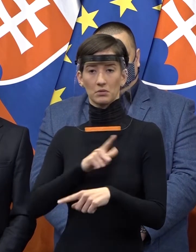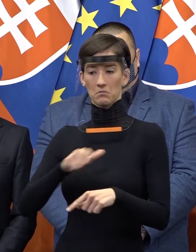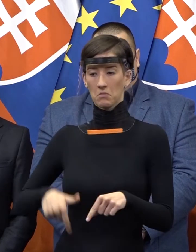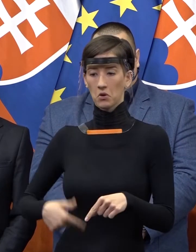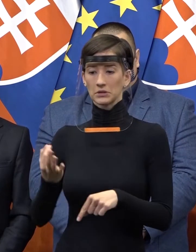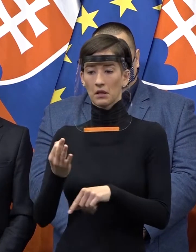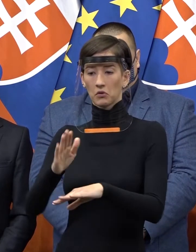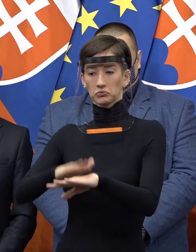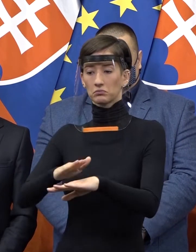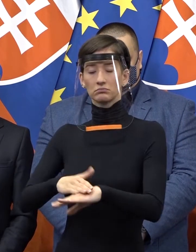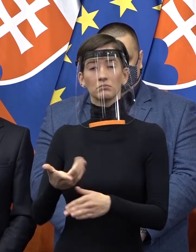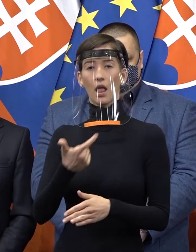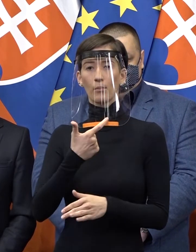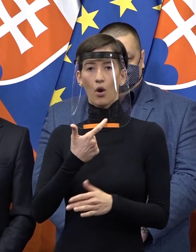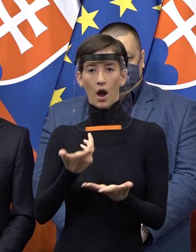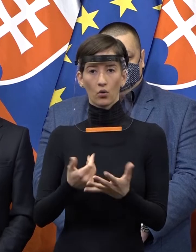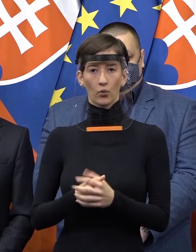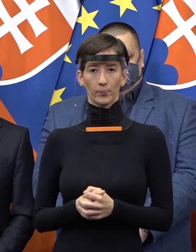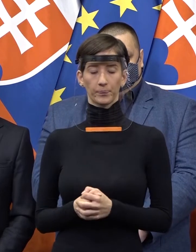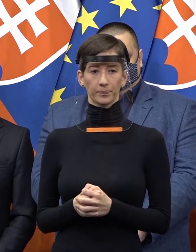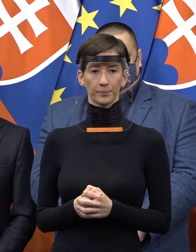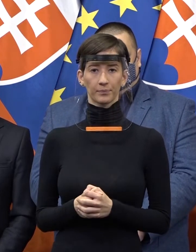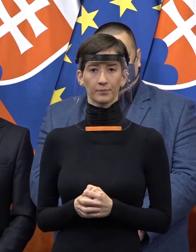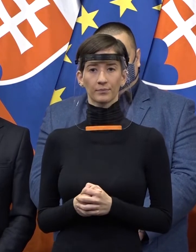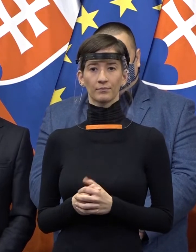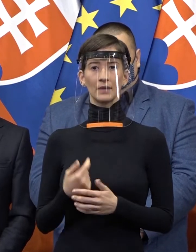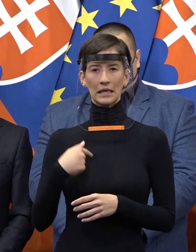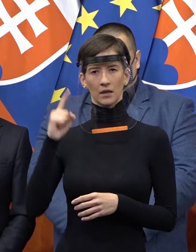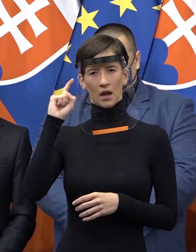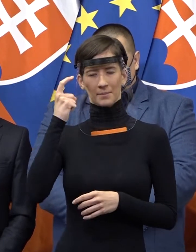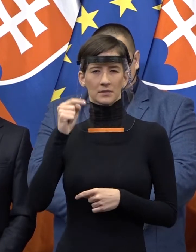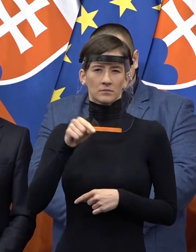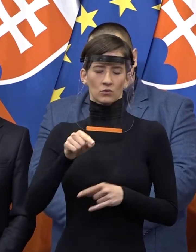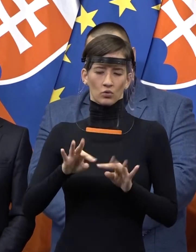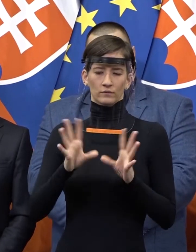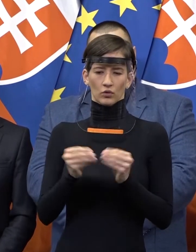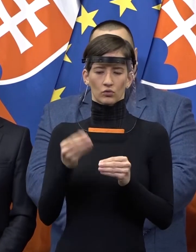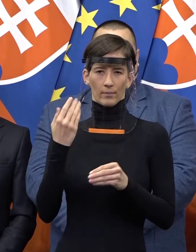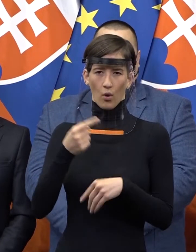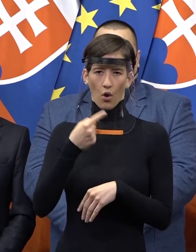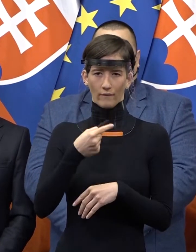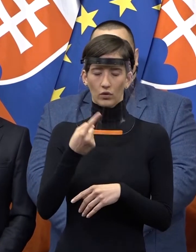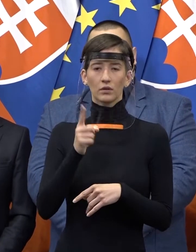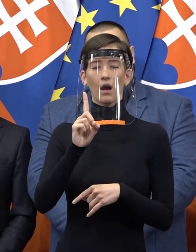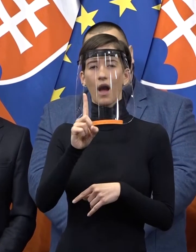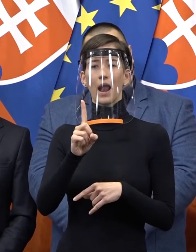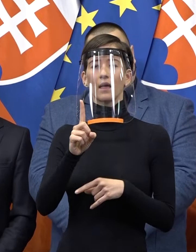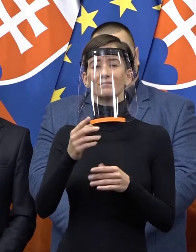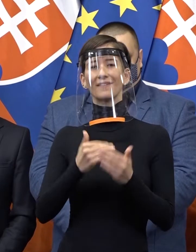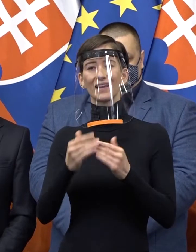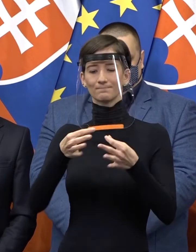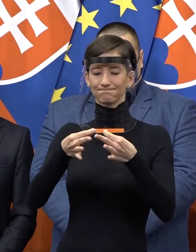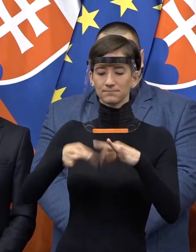ste nevymenovali? Myslím, že ste spomínali, že ich je viac. Myslím, že som vymenoval všetky a hlavne hovorím tie technikálie bližšie, tak zajtra či už